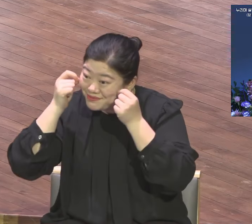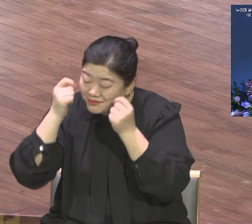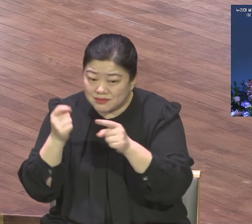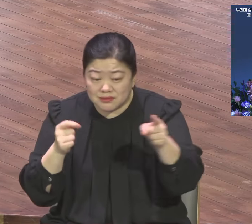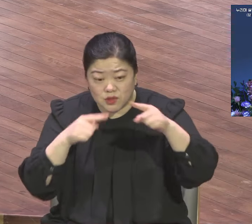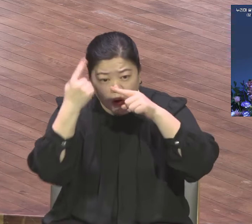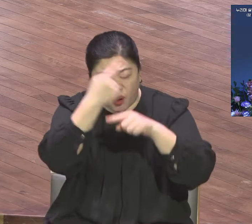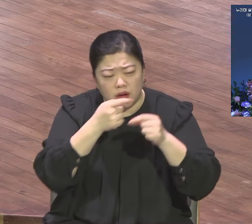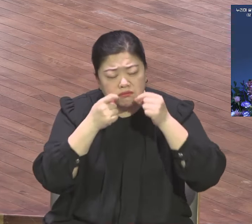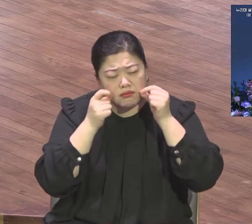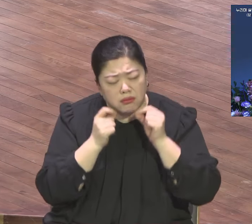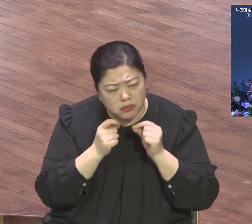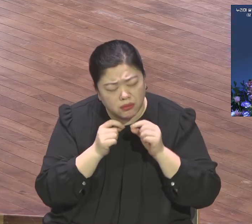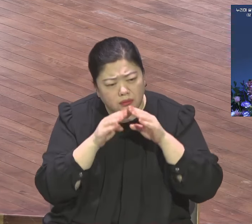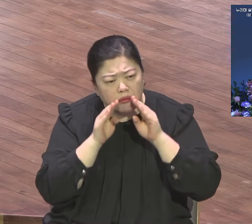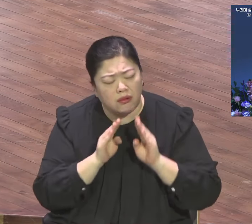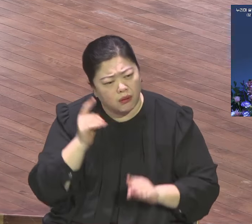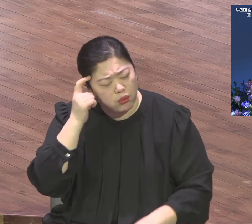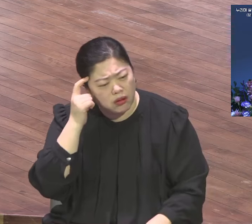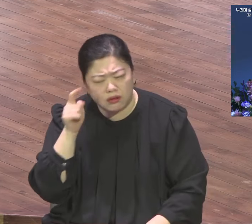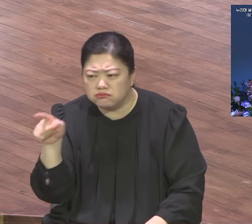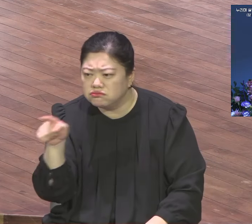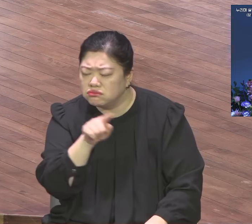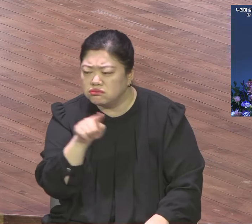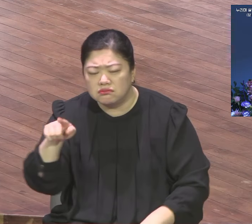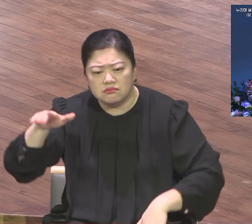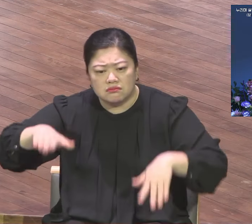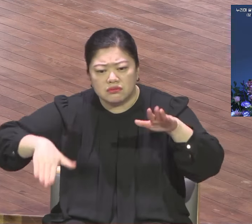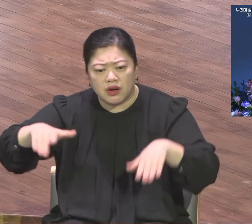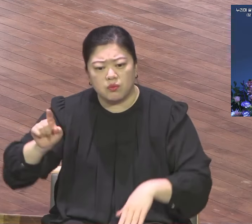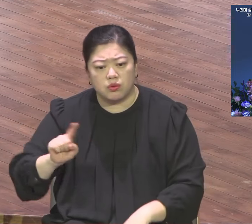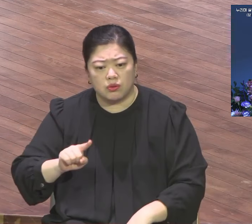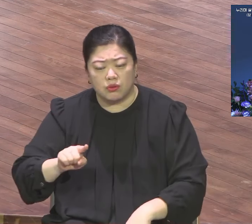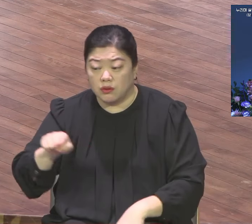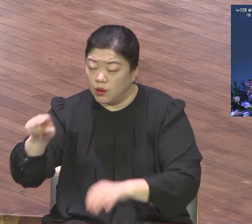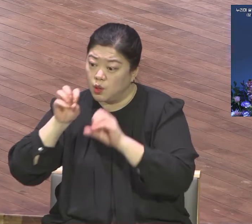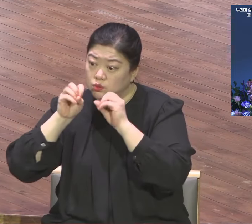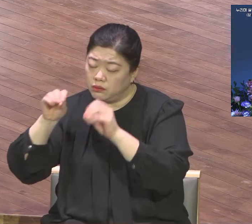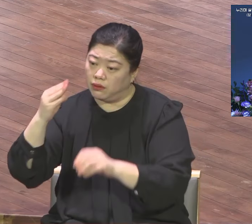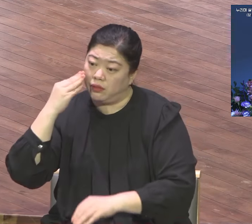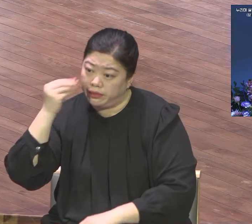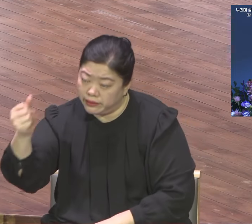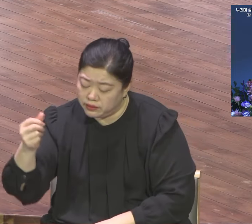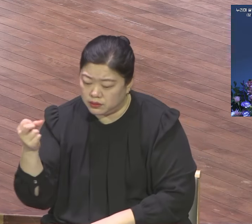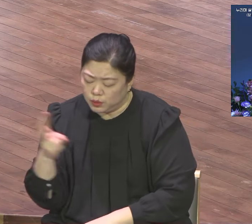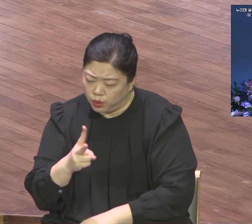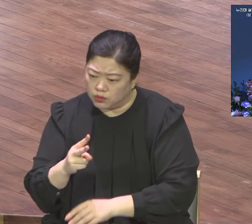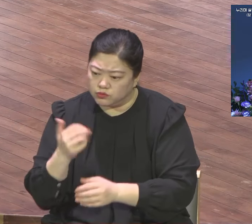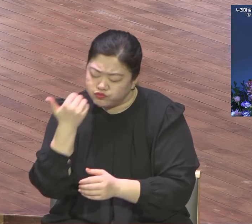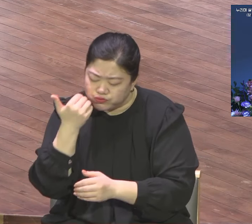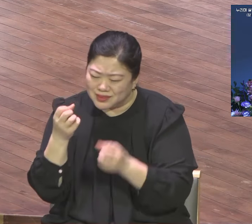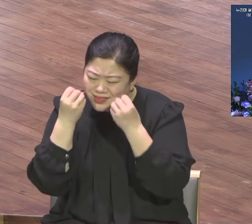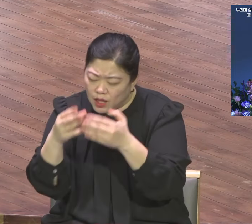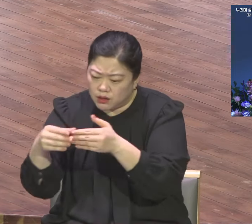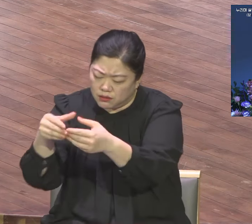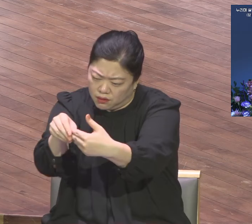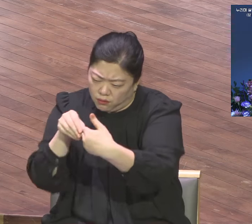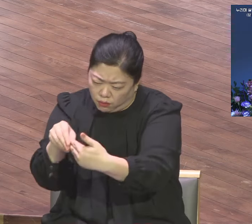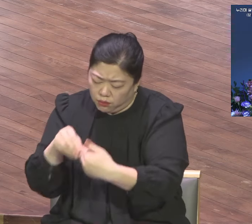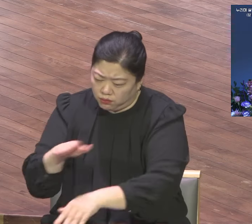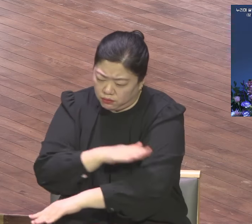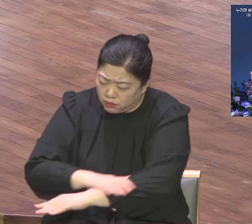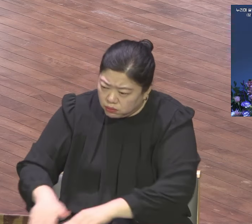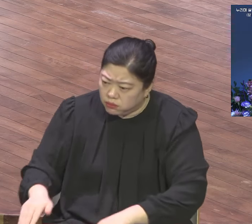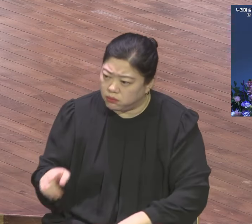누리면서 생산력 있게 계속 재생산하고 계속해서 그렇게 사역이 활성화되고